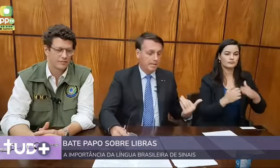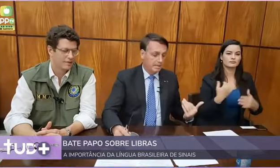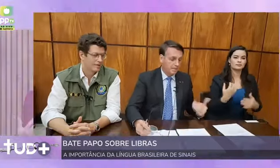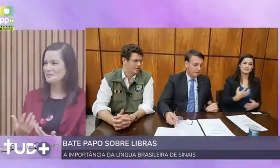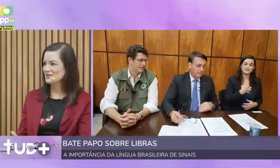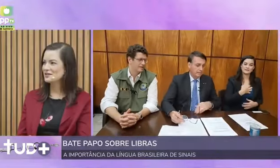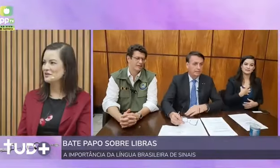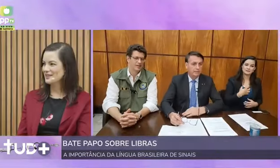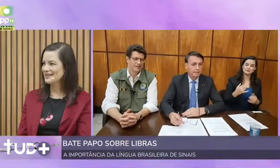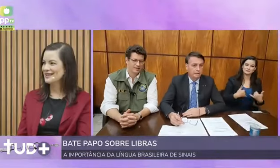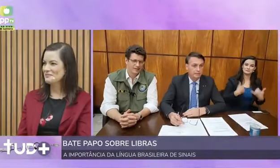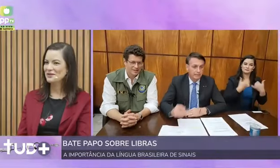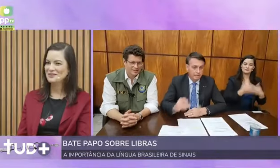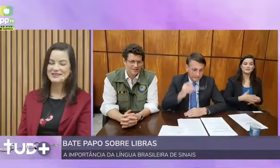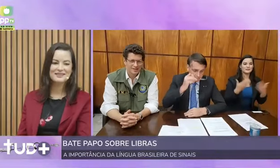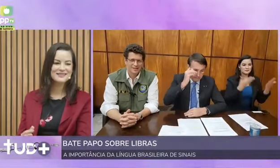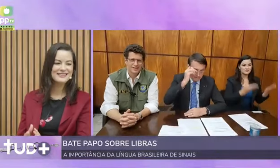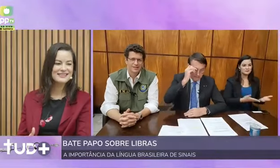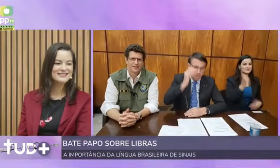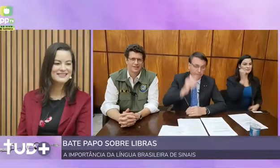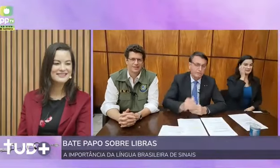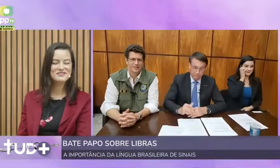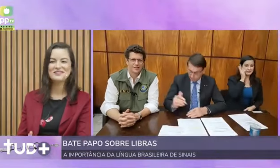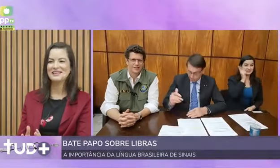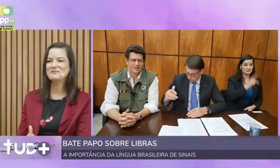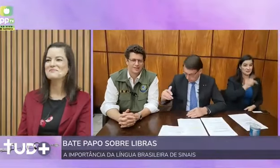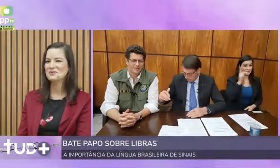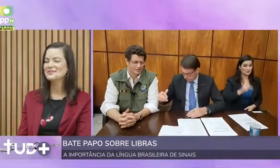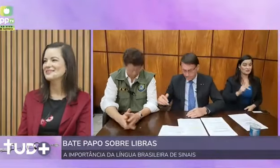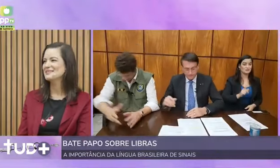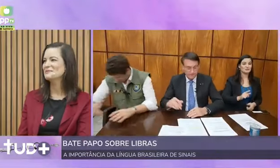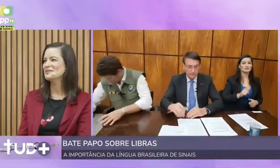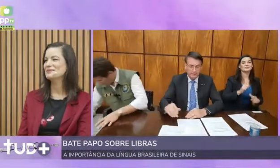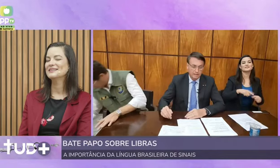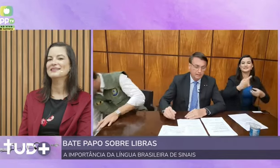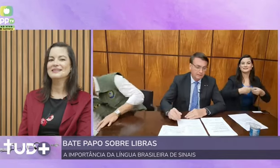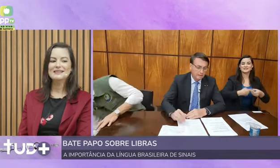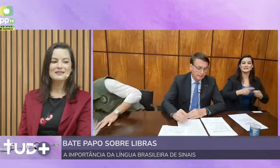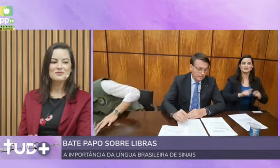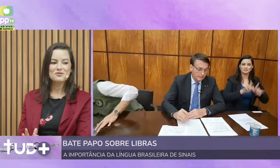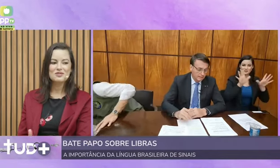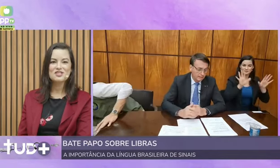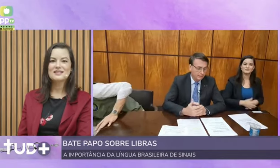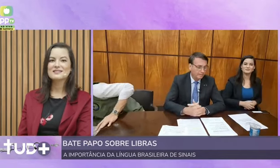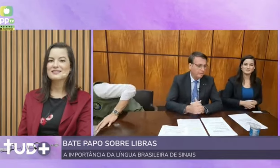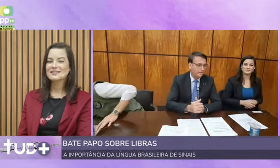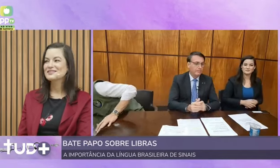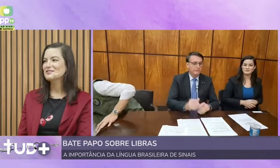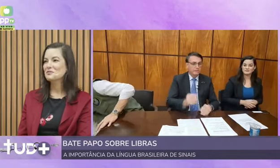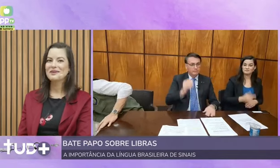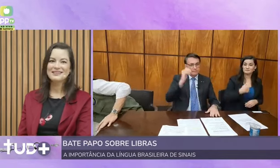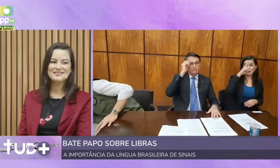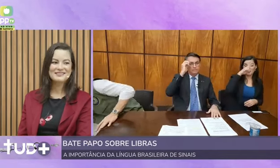eu sempre acho que tem alguém que é melhor do que eu, né? E aí eu fiquei um pouco tensa mesmo. Aí, uns 2 dias antes, meu marido